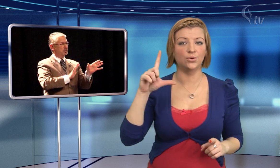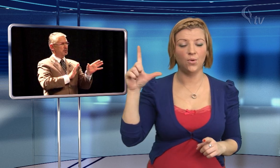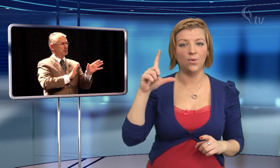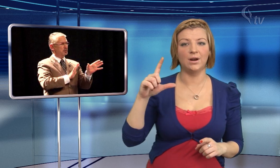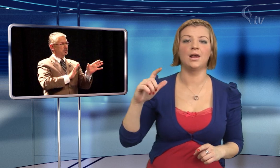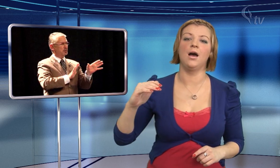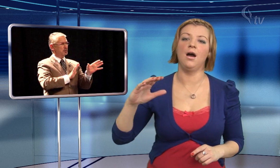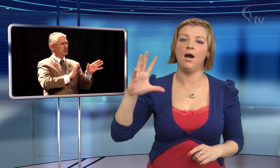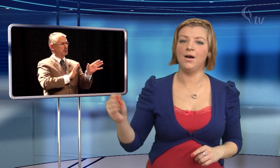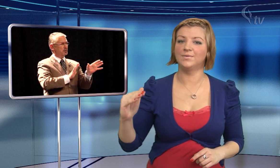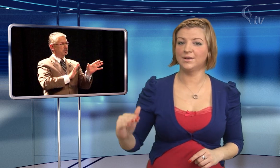16.–17. juulini Lõuna-Aafrikas.